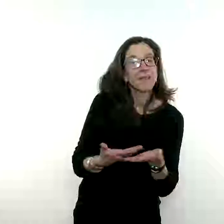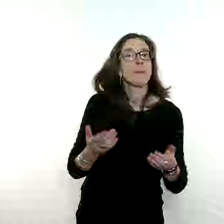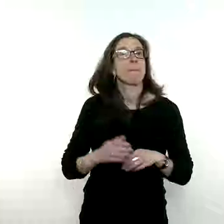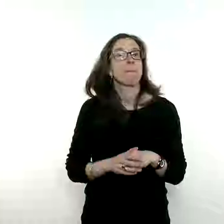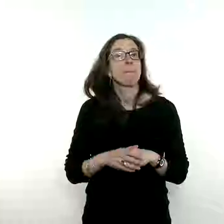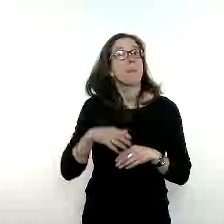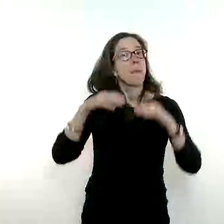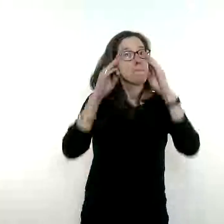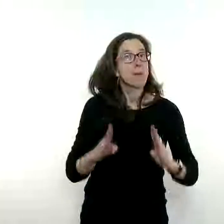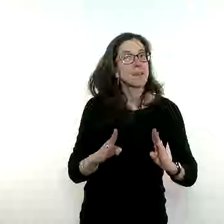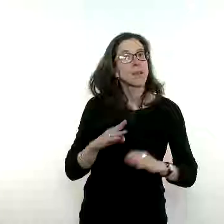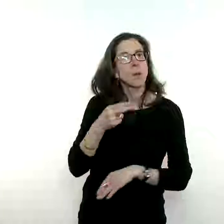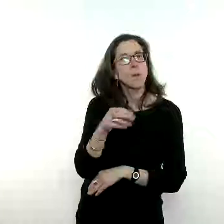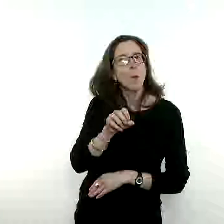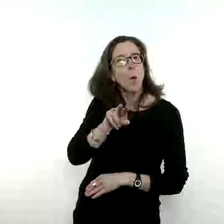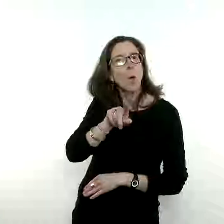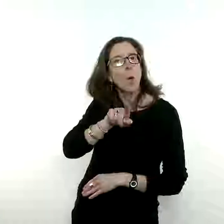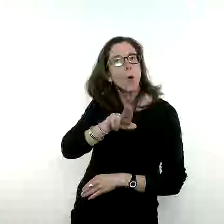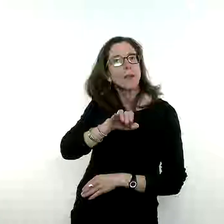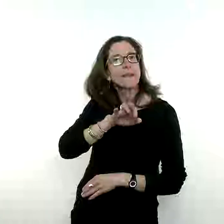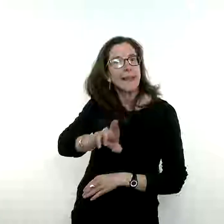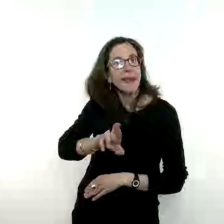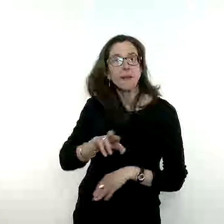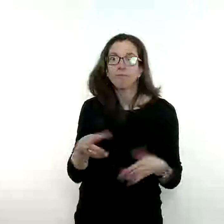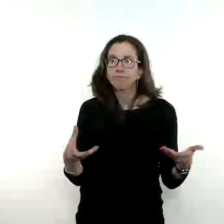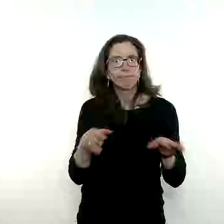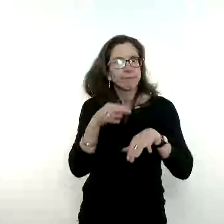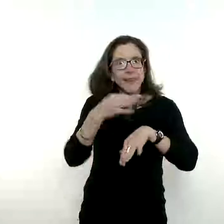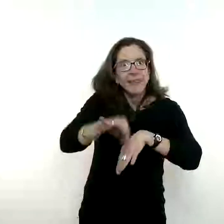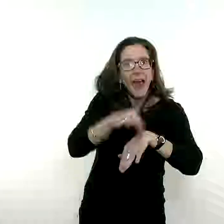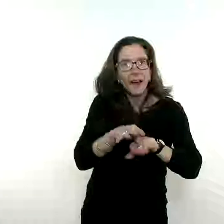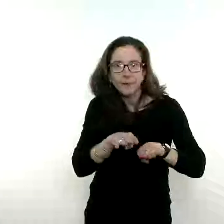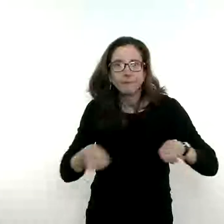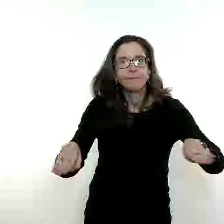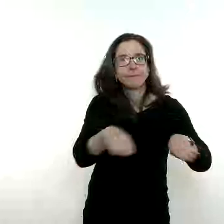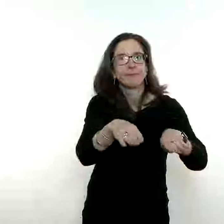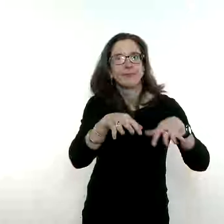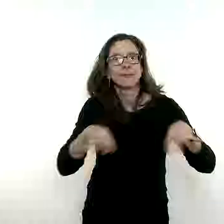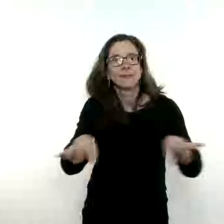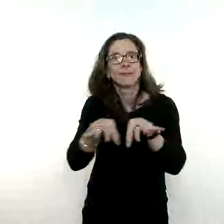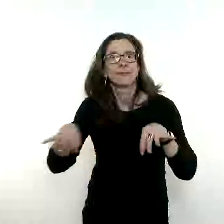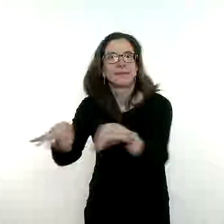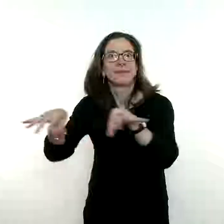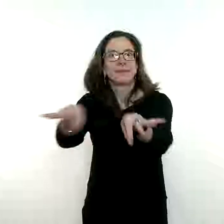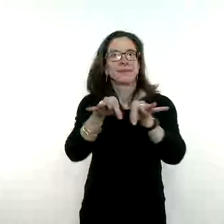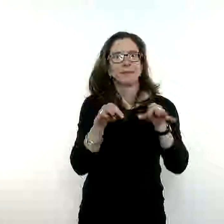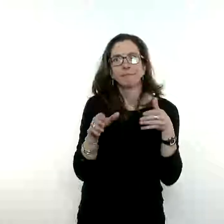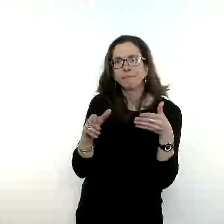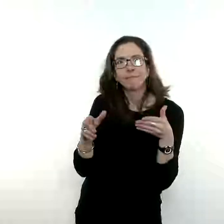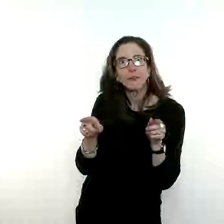Masnouguier des terres à l'identique du terroir de la Méchanel. Et